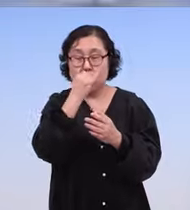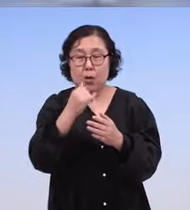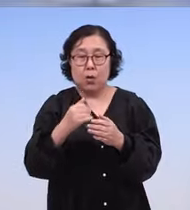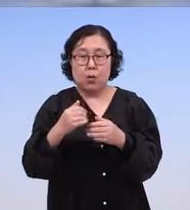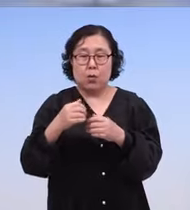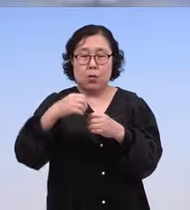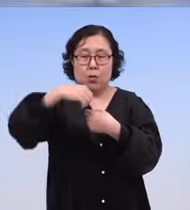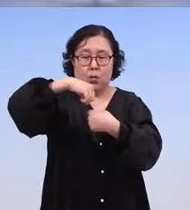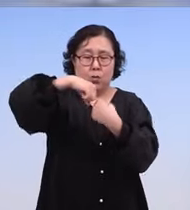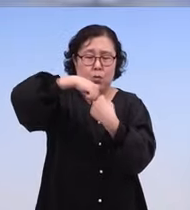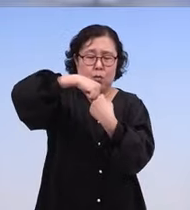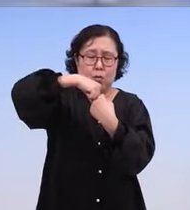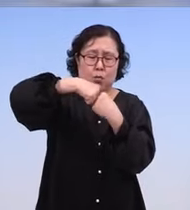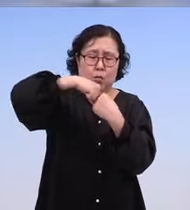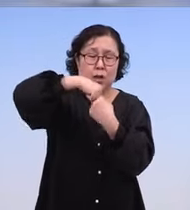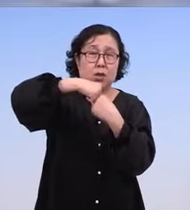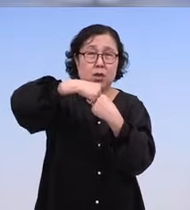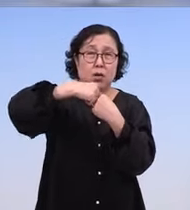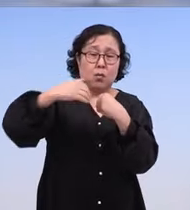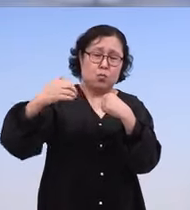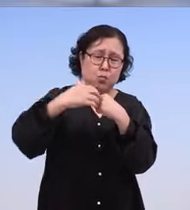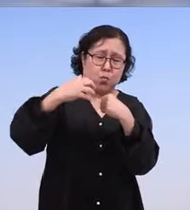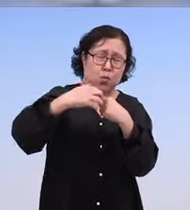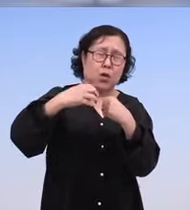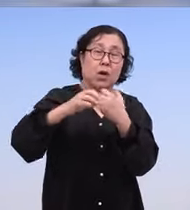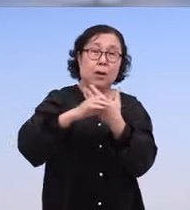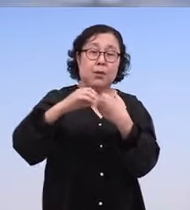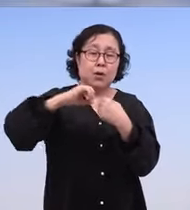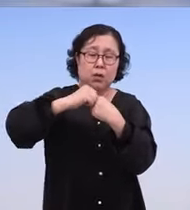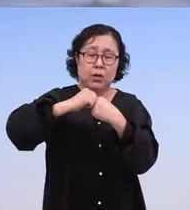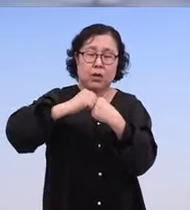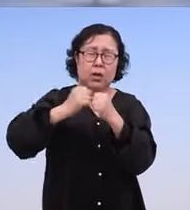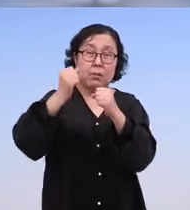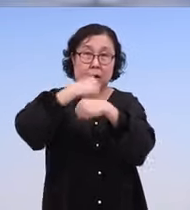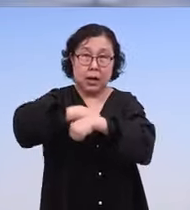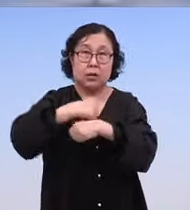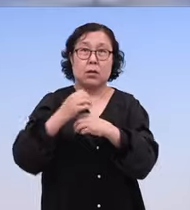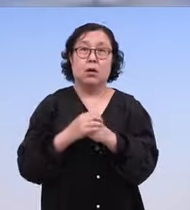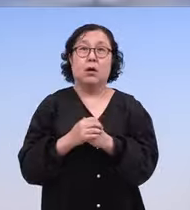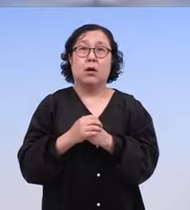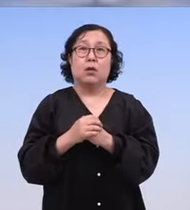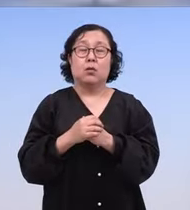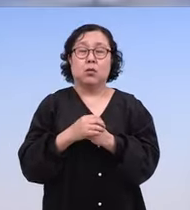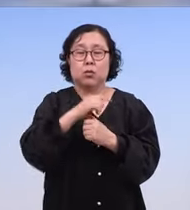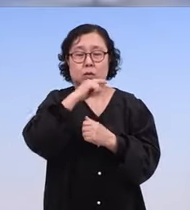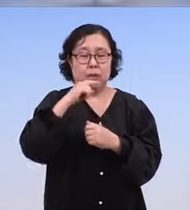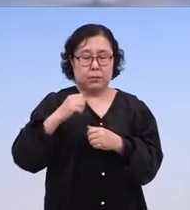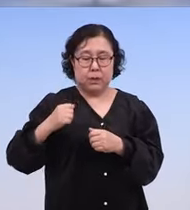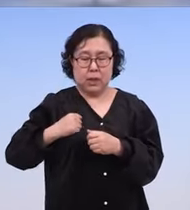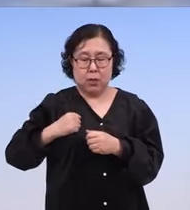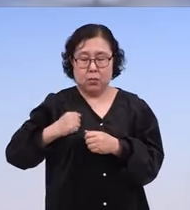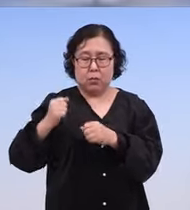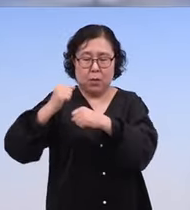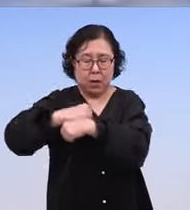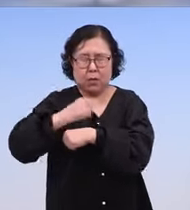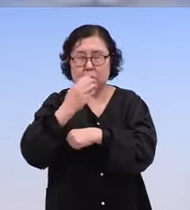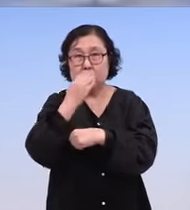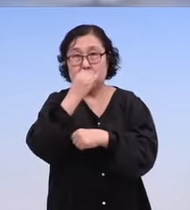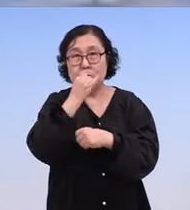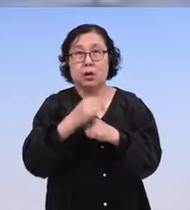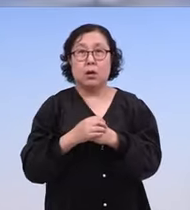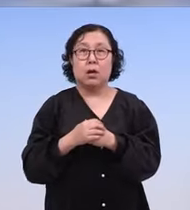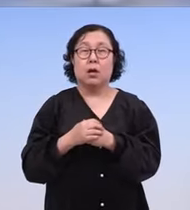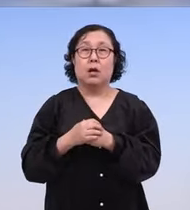무릎을 공격하면 무릎이 더 관절이 다 망가집니다. 심장을 공격하면 심장을 망가뜨리게 되고요.